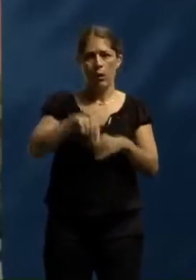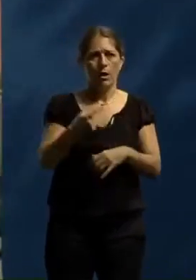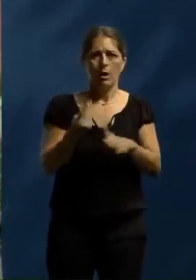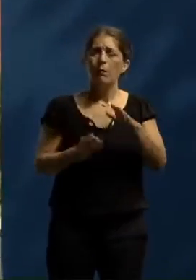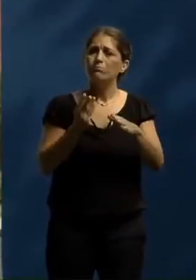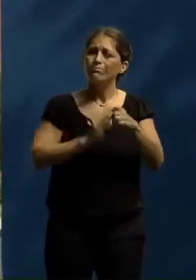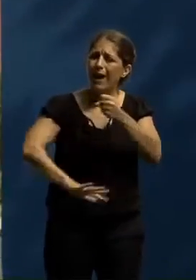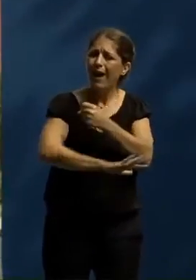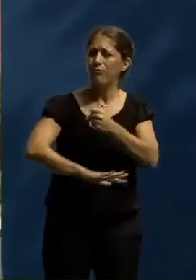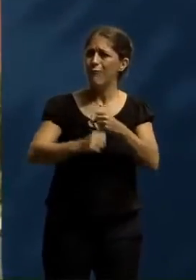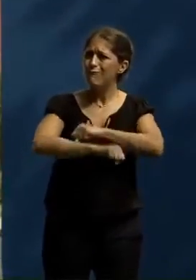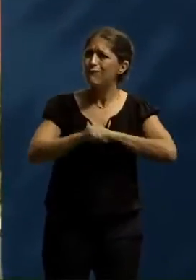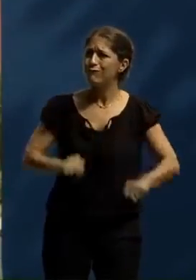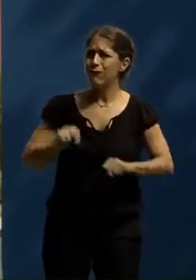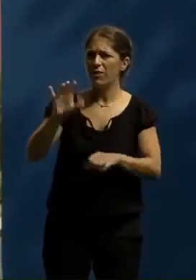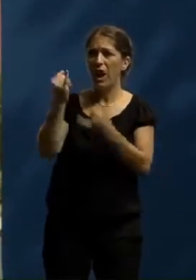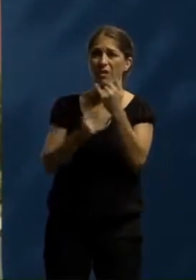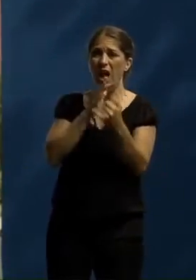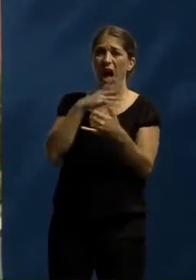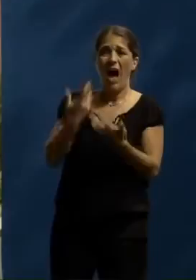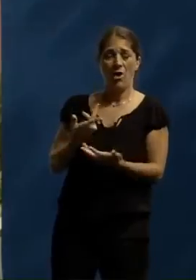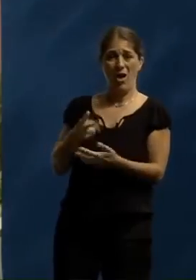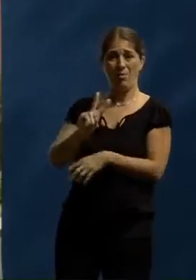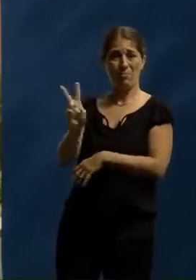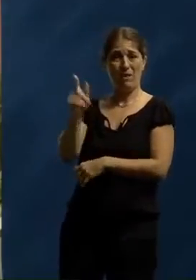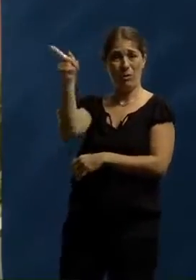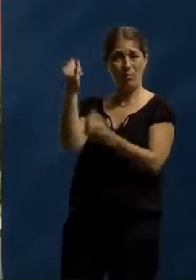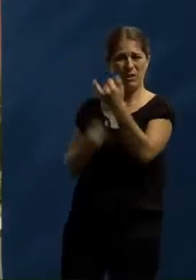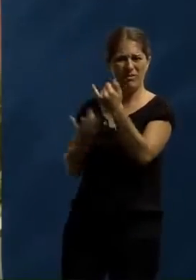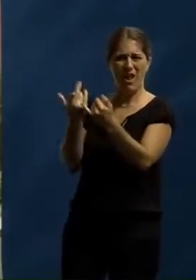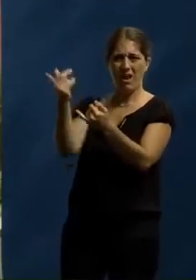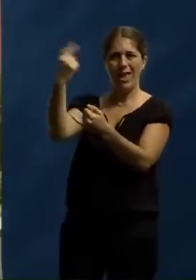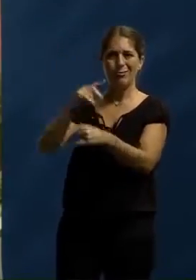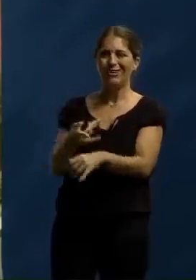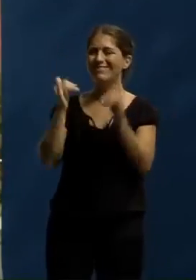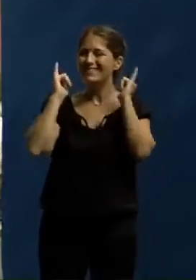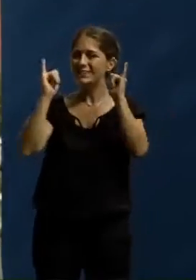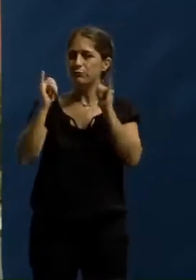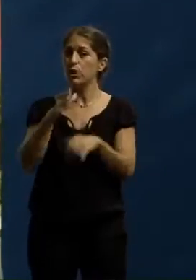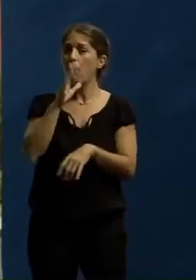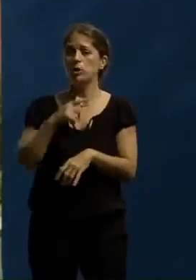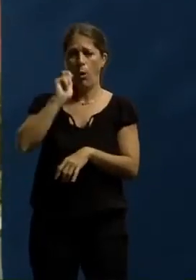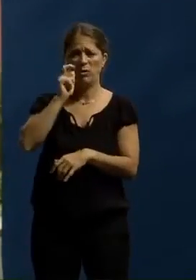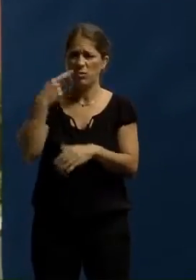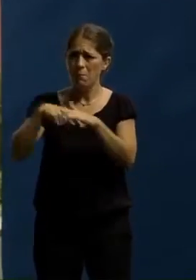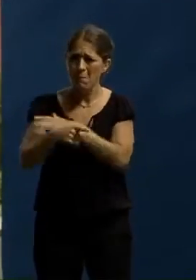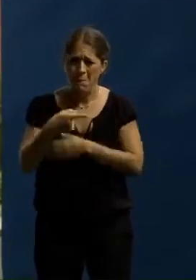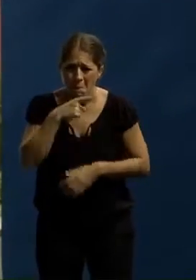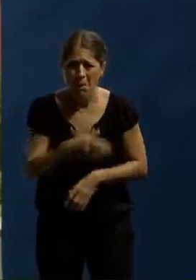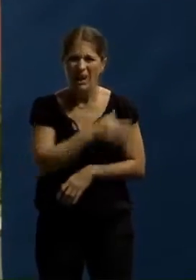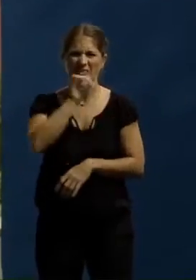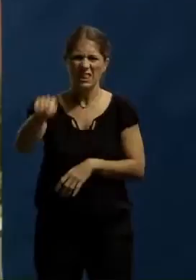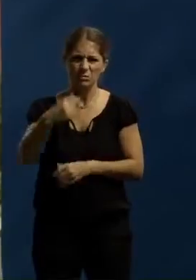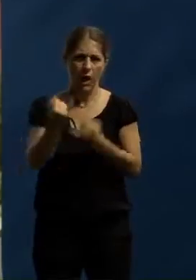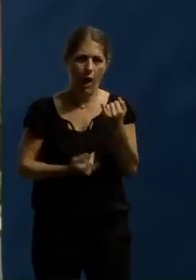capital cara unha multinacional venezolana, única e exclusivamente polo desleixo de Feijóo, que primeiro deixou facer unha mala xestión, logo rescatado